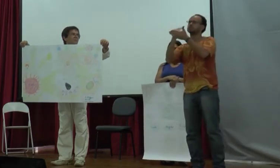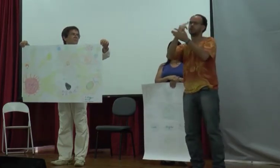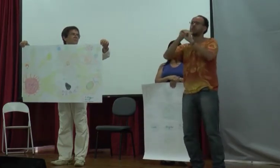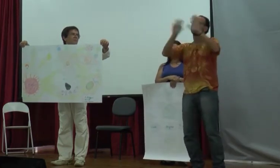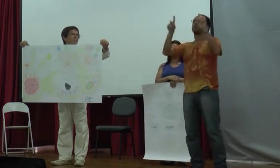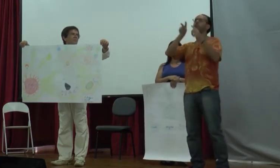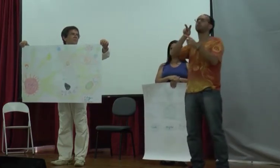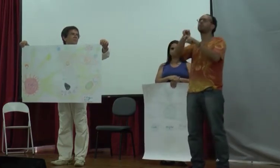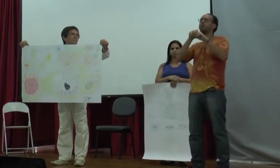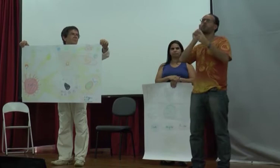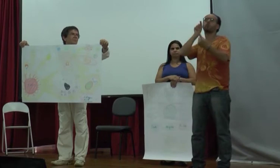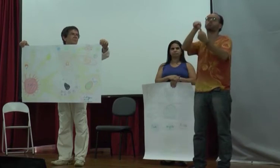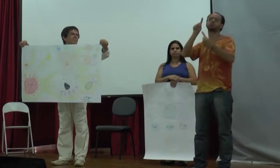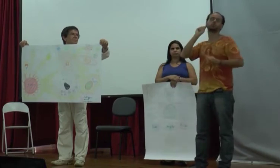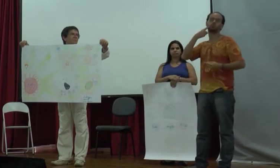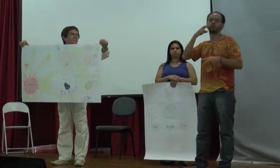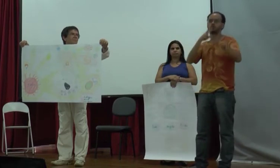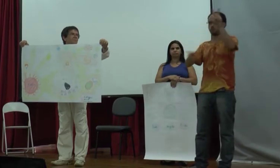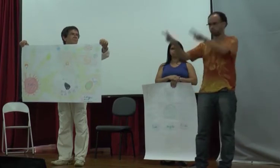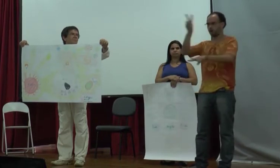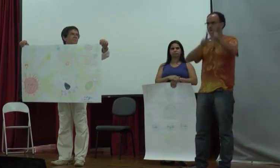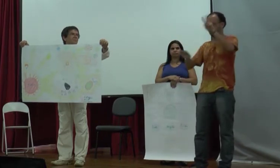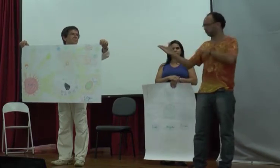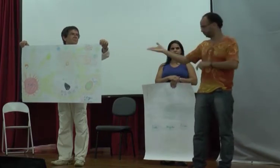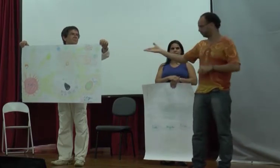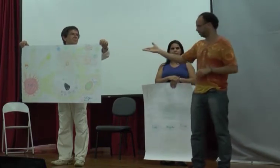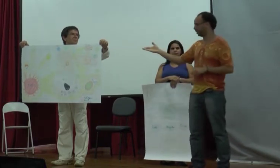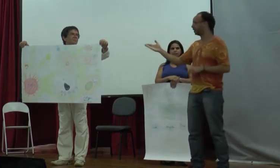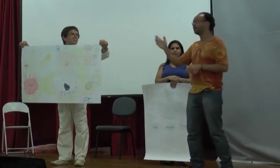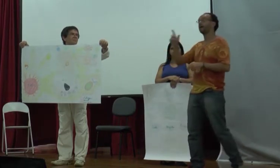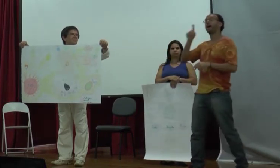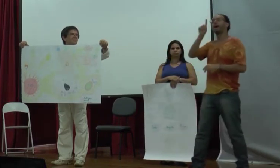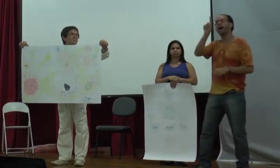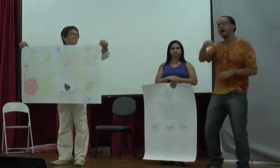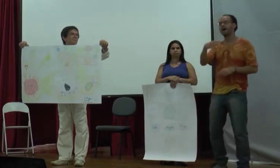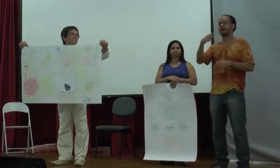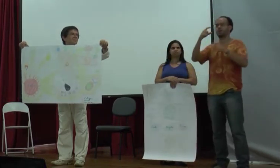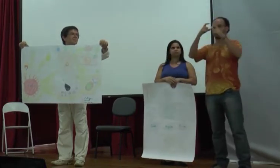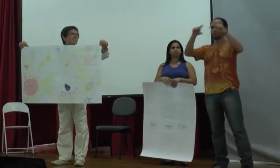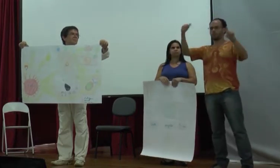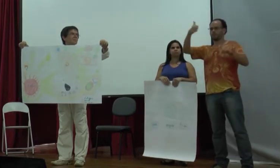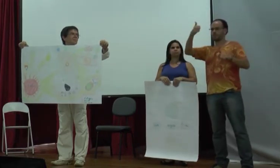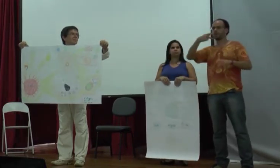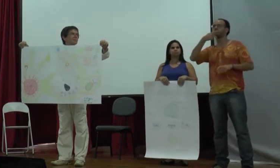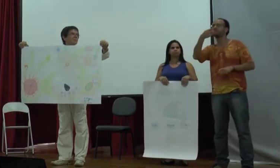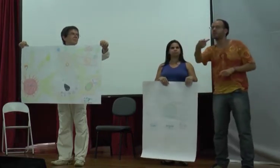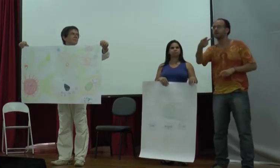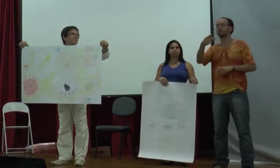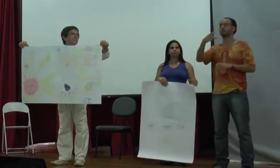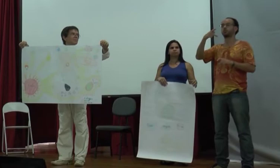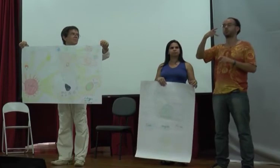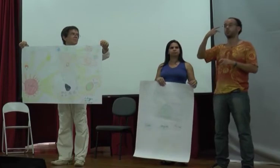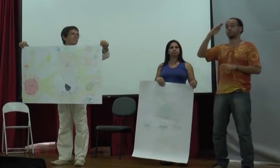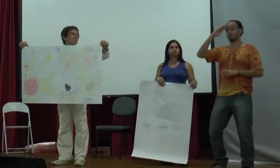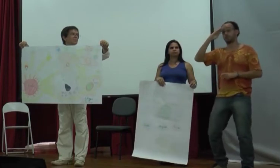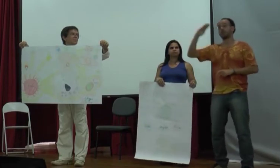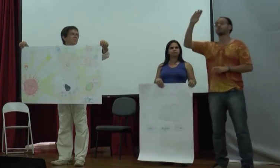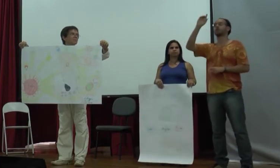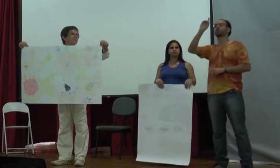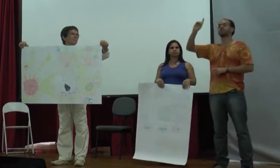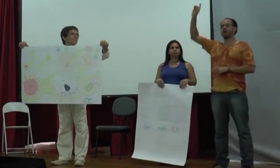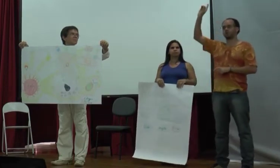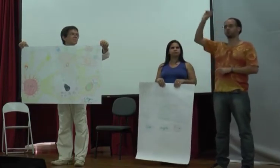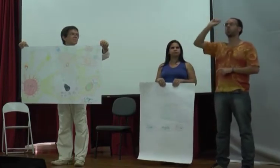o texto que a gente leu? Né? O objetivo do surdo aqui é o visual, né? Então, o primeiro